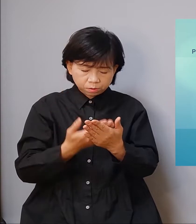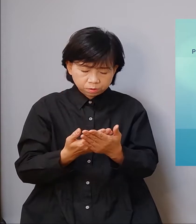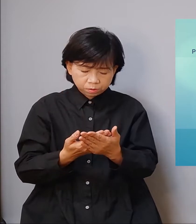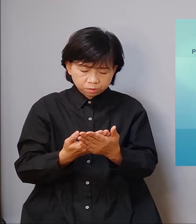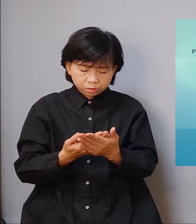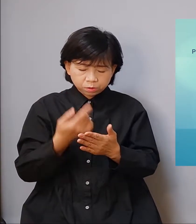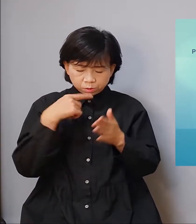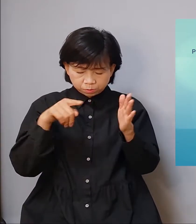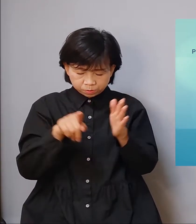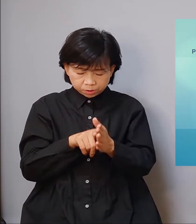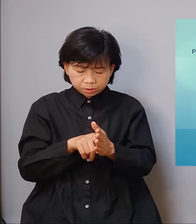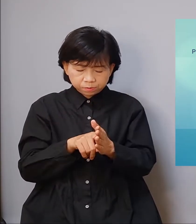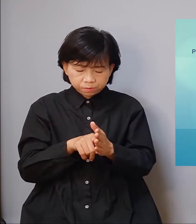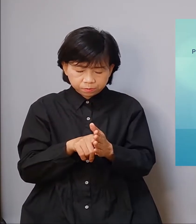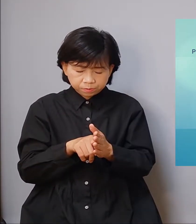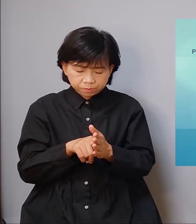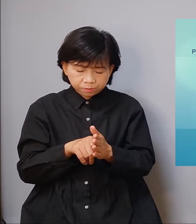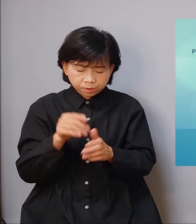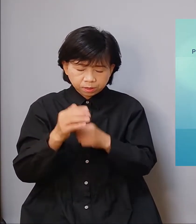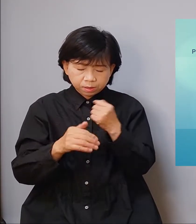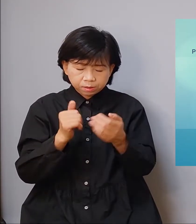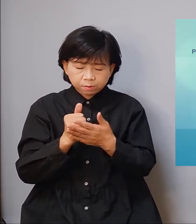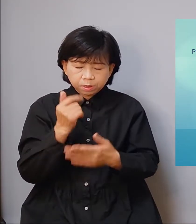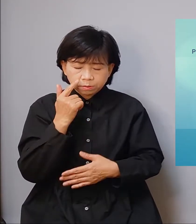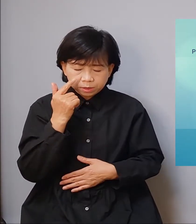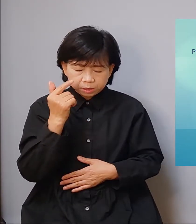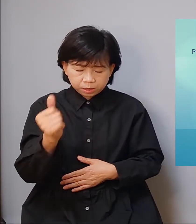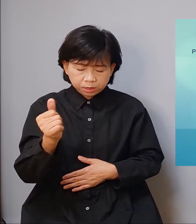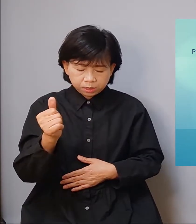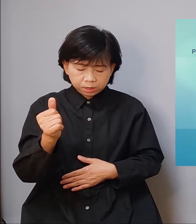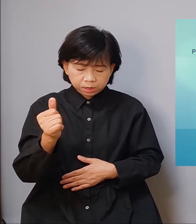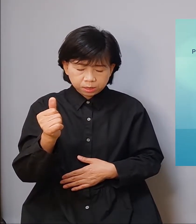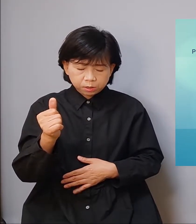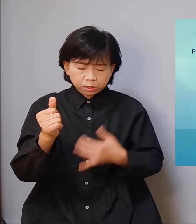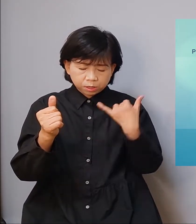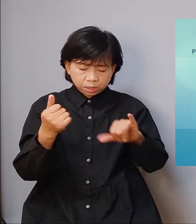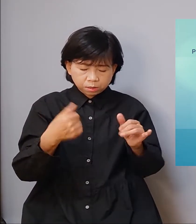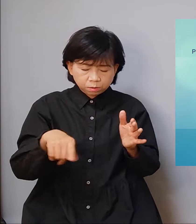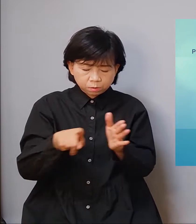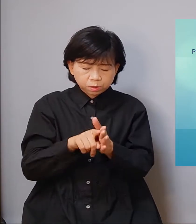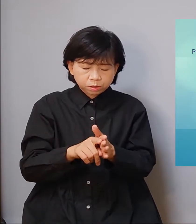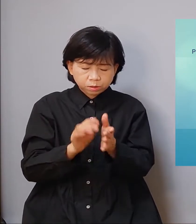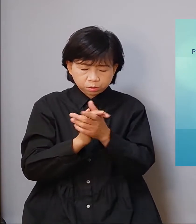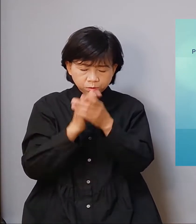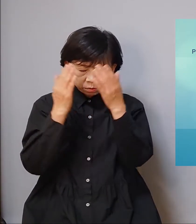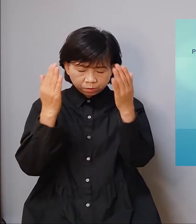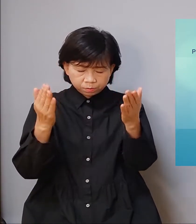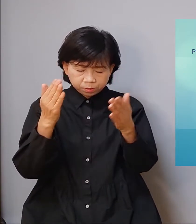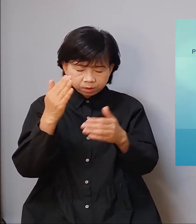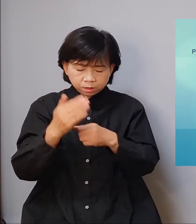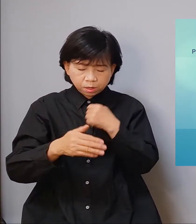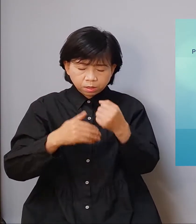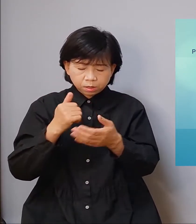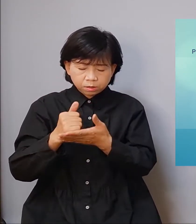줄 믿습니다. 하나님 아버지, 다음 세대를 위해 기도합니다. 우리 자녀들이